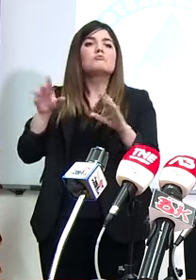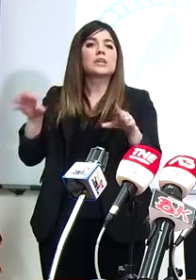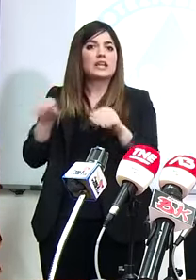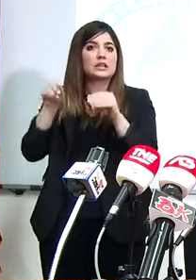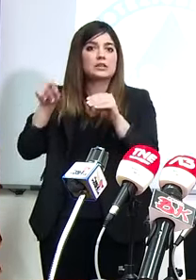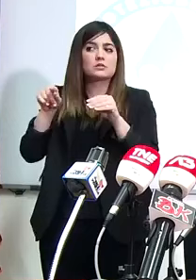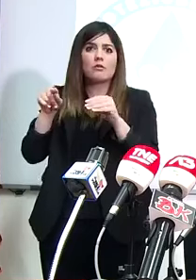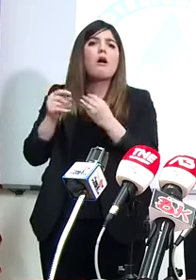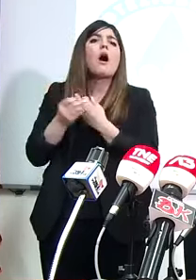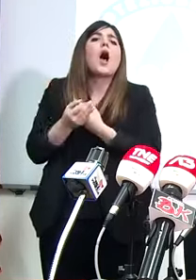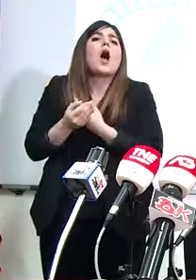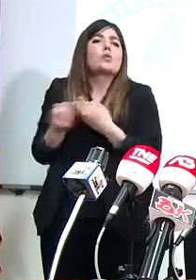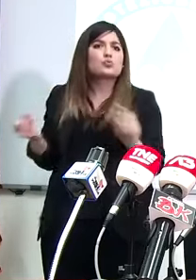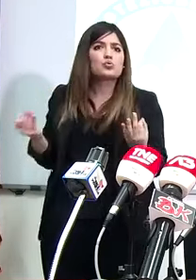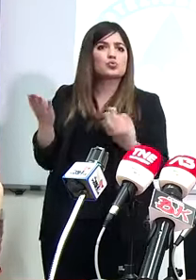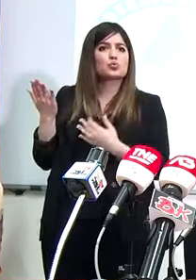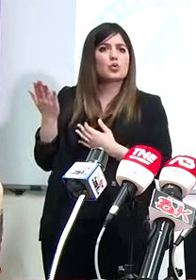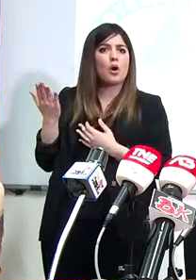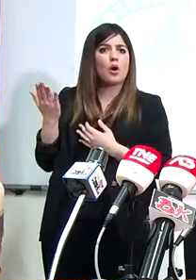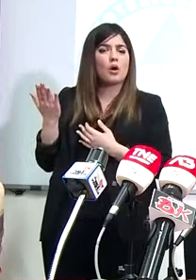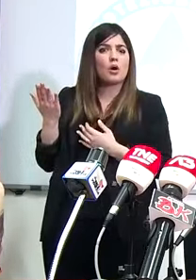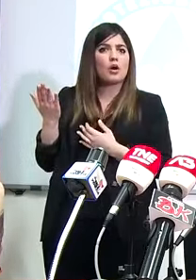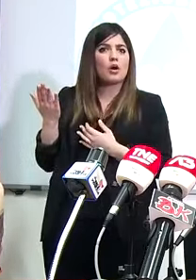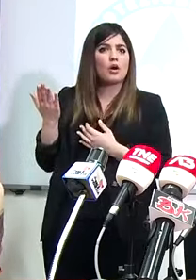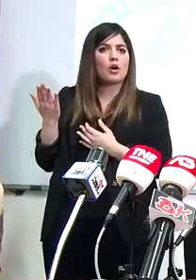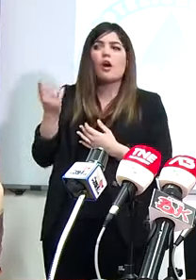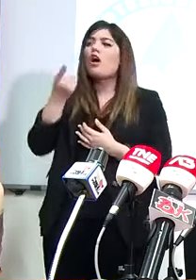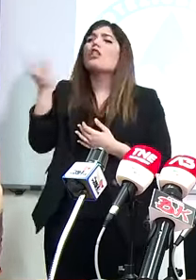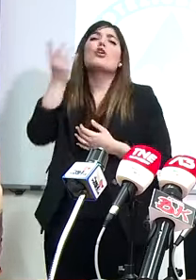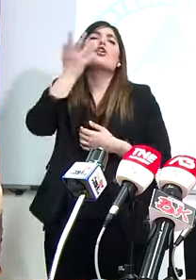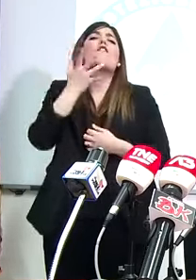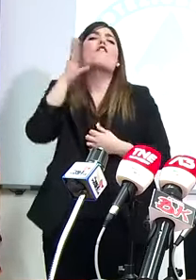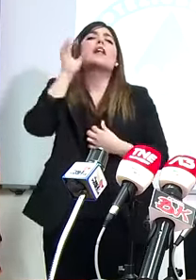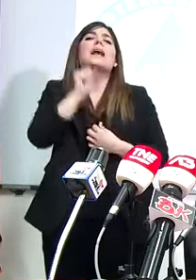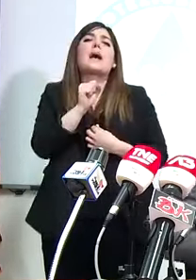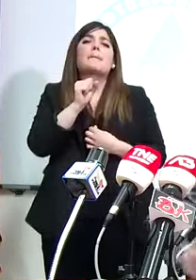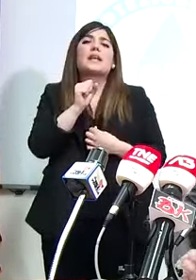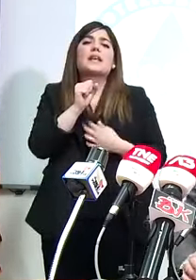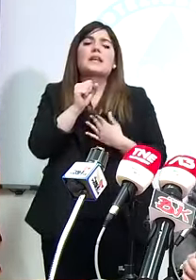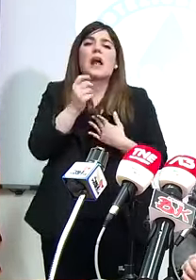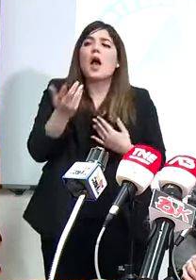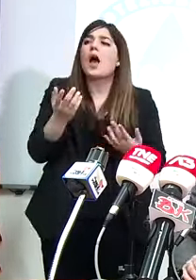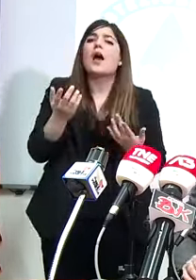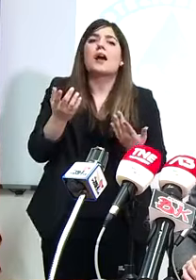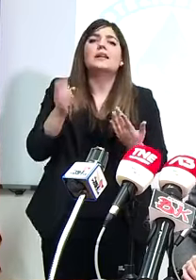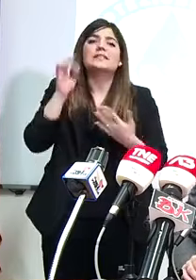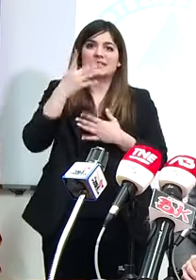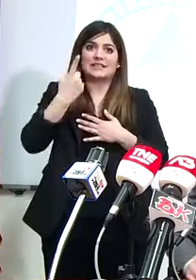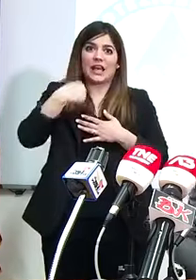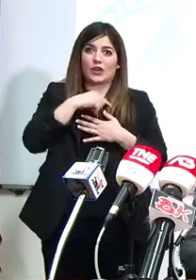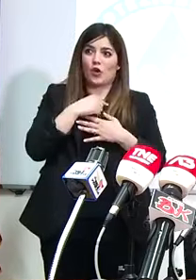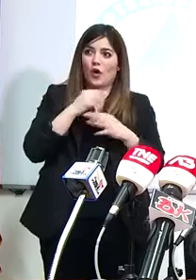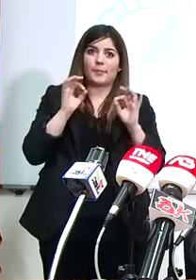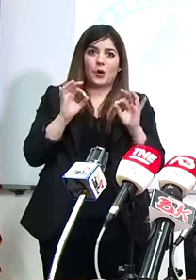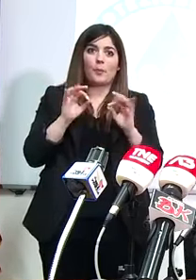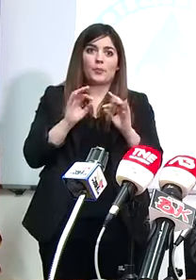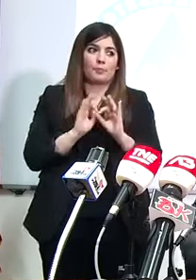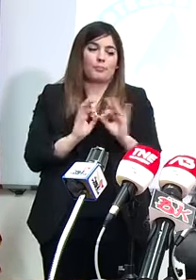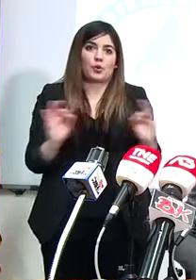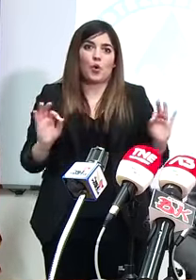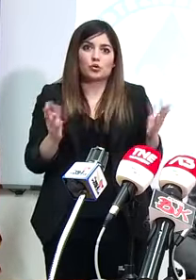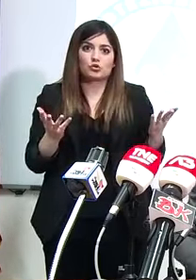fare di capire se siamo davanti a un popolo di millantatori o peggio ancora dei truffatori o